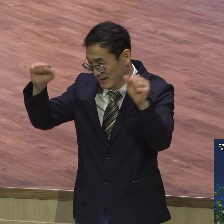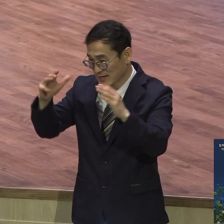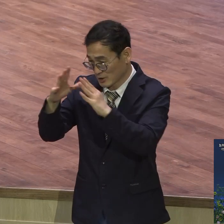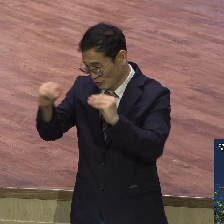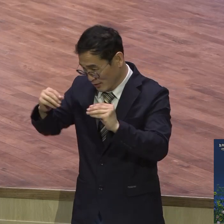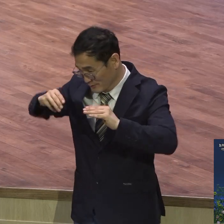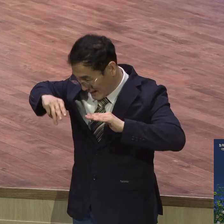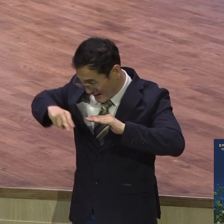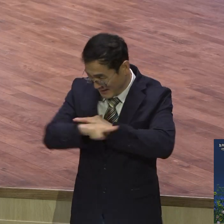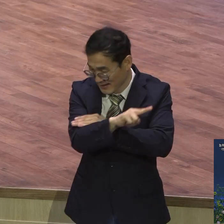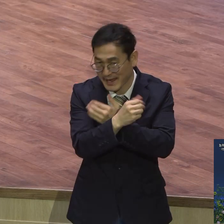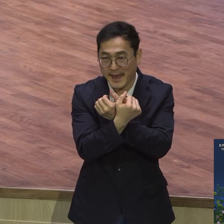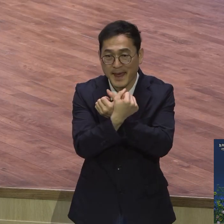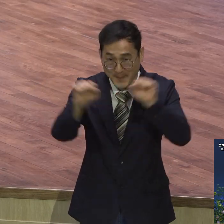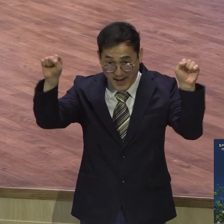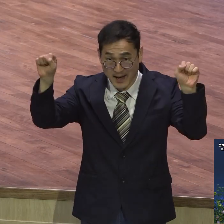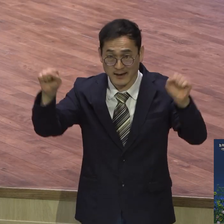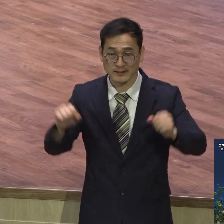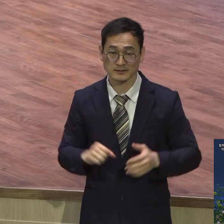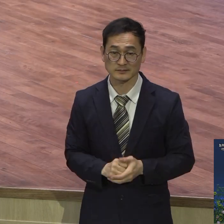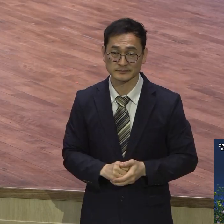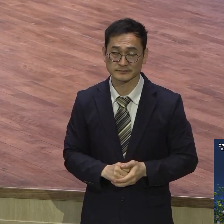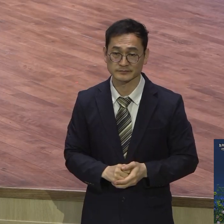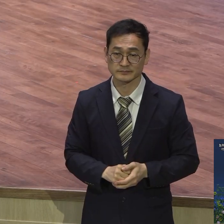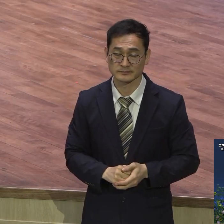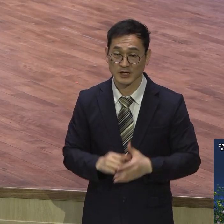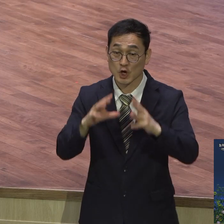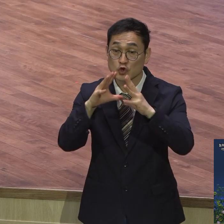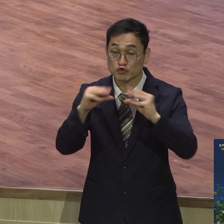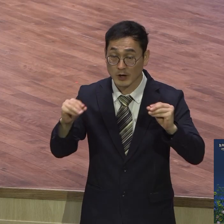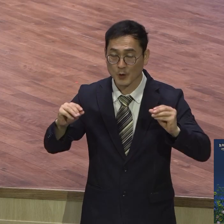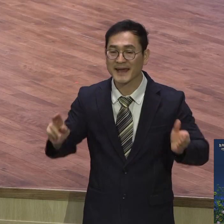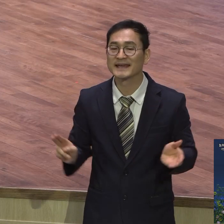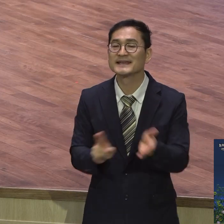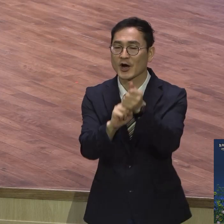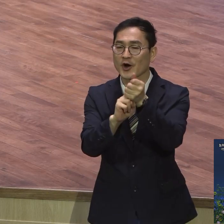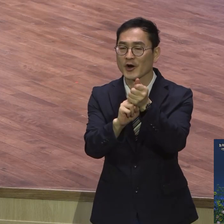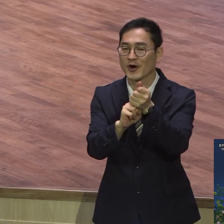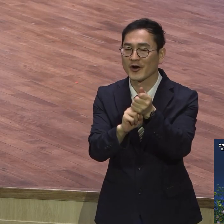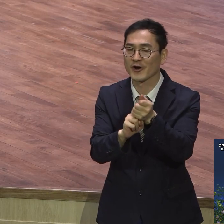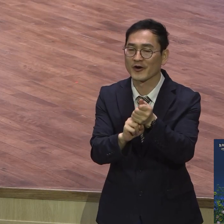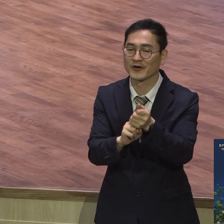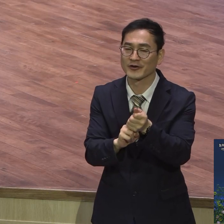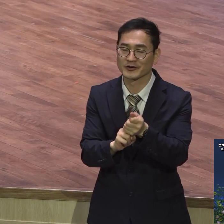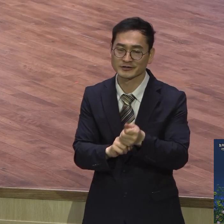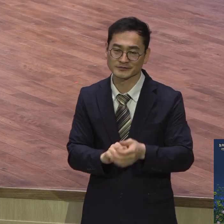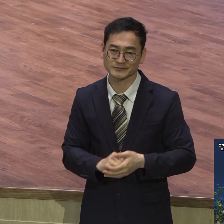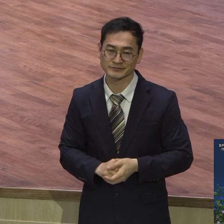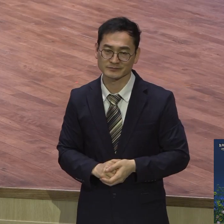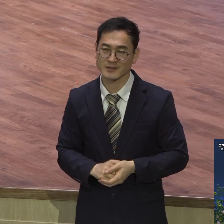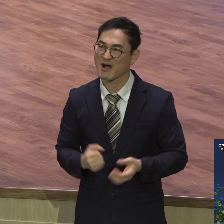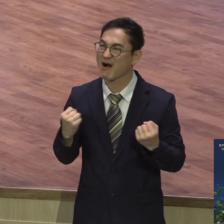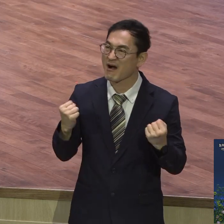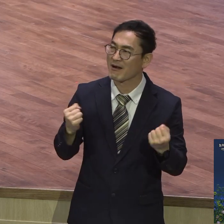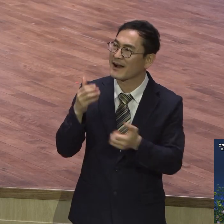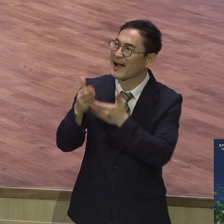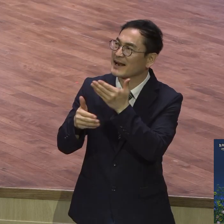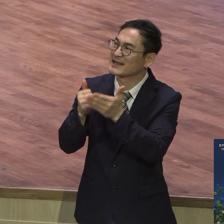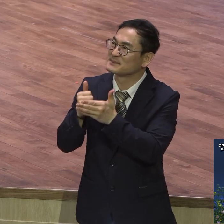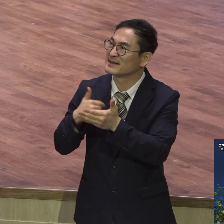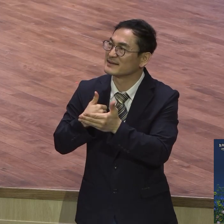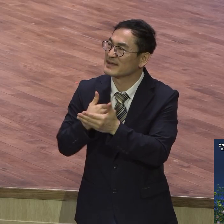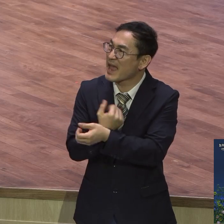거짓말을 했습니다. 해방을 시켜줬습니다. 이걸 출애급의 기적이라 이런 걸 체험하게 했습니다. 하나님이 아니고